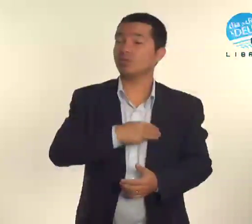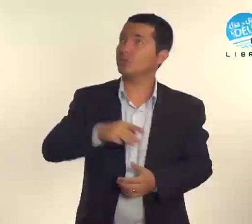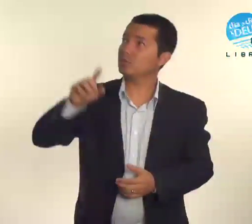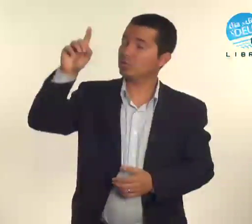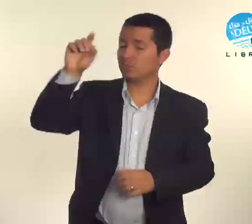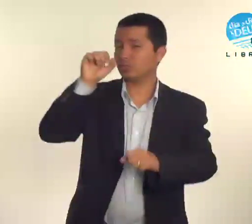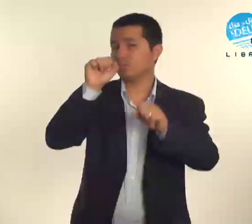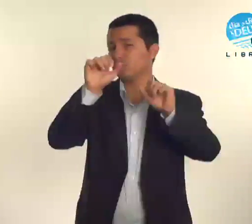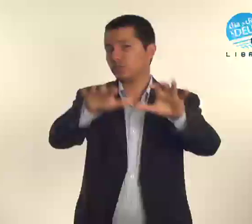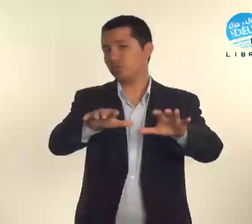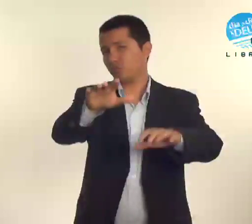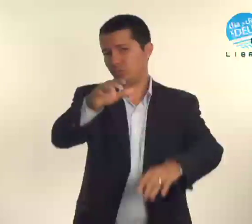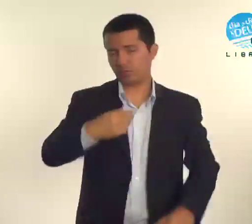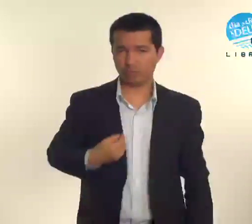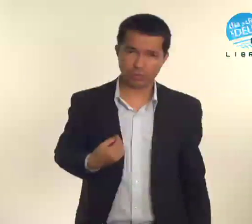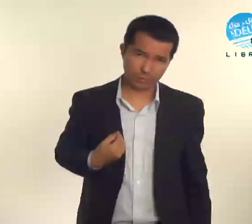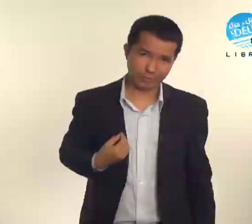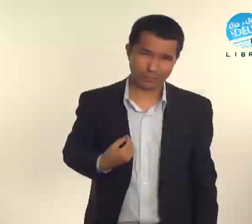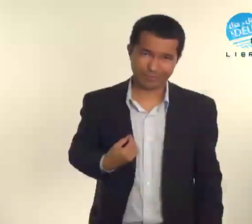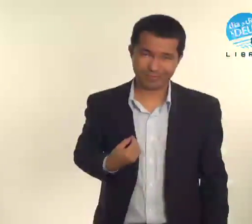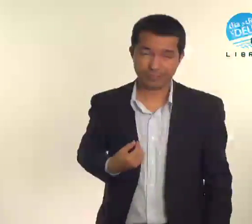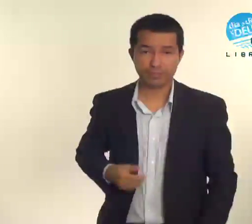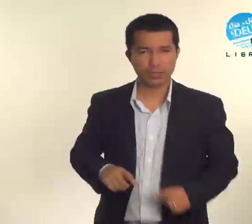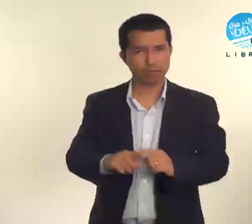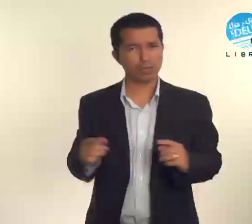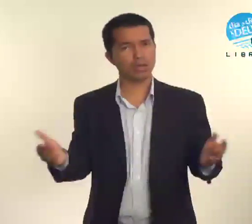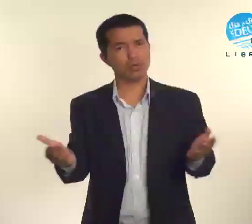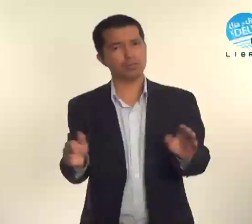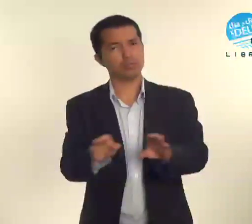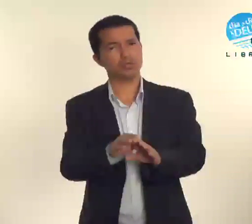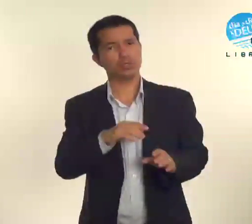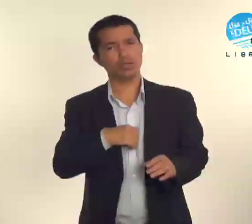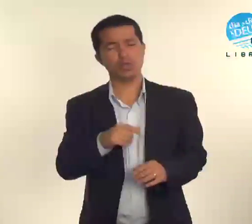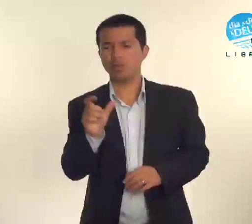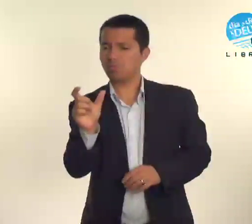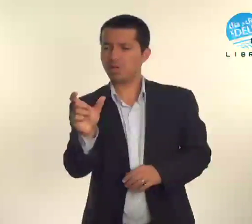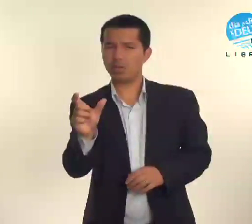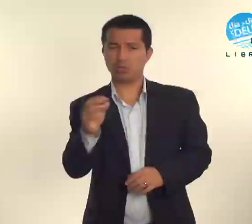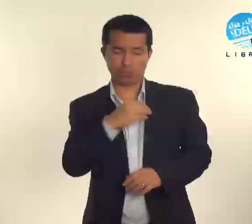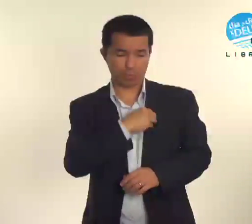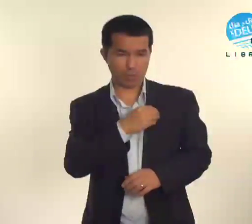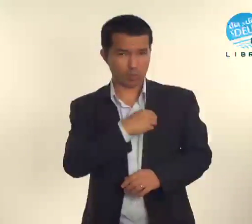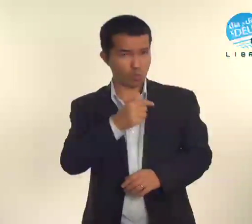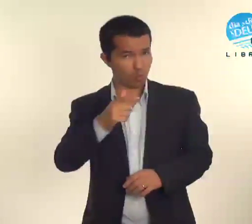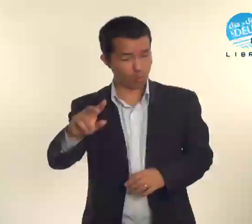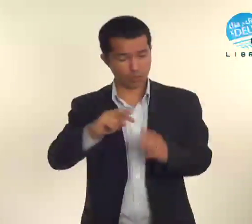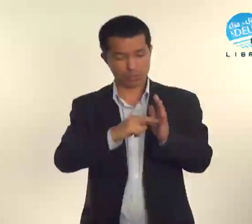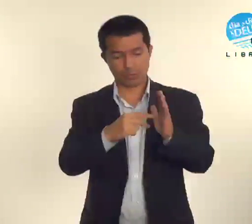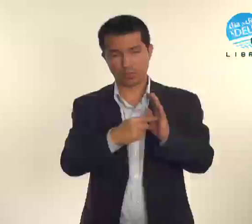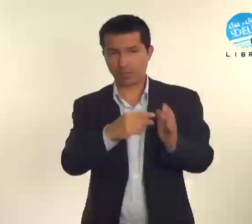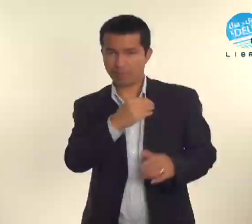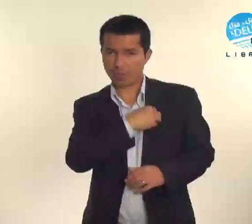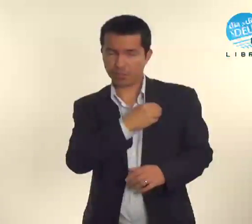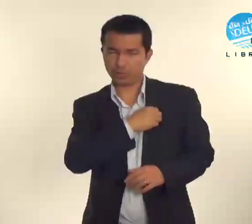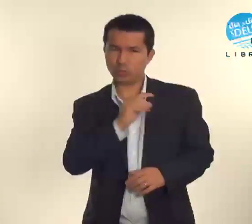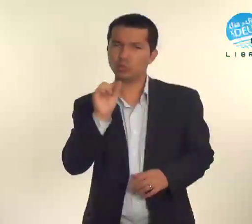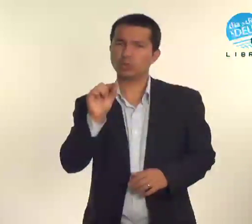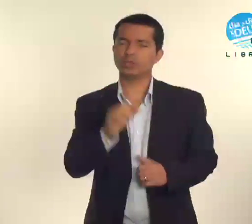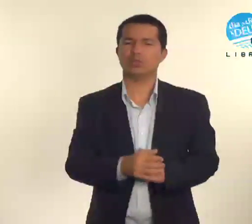misericórdia. E aí então vai aparecer a palavrinha que Jesus usou. Essa palavrinha é